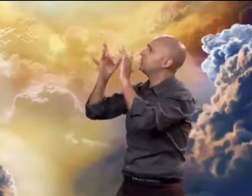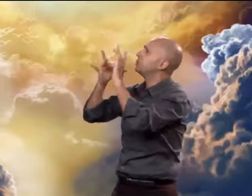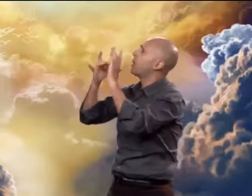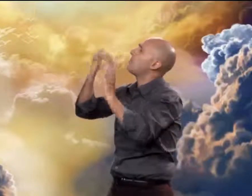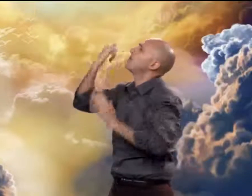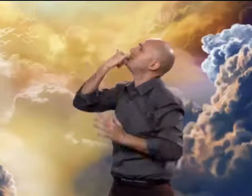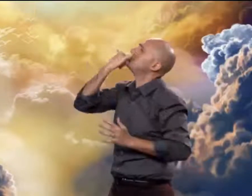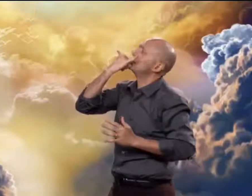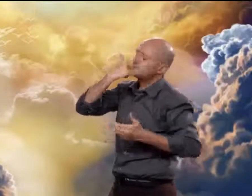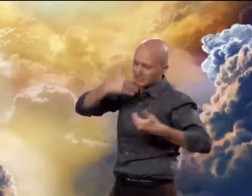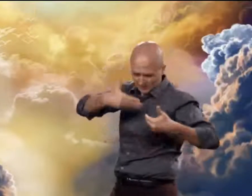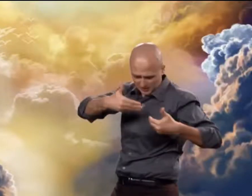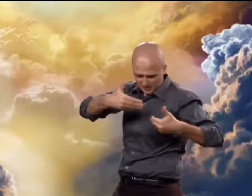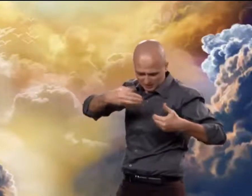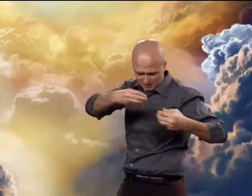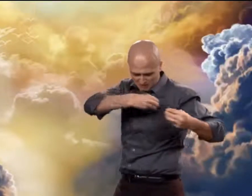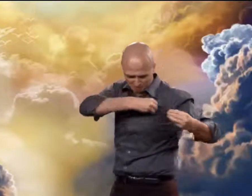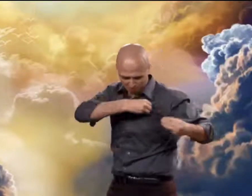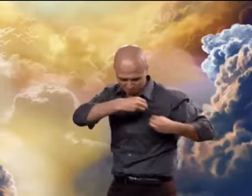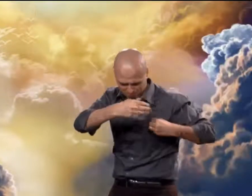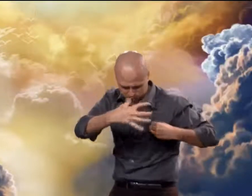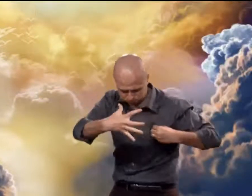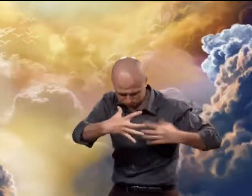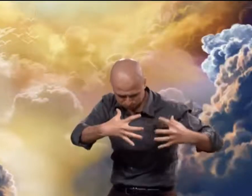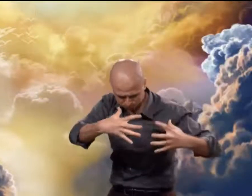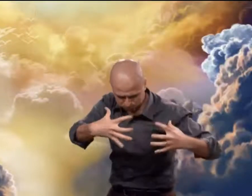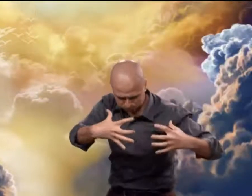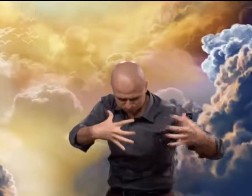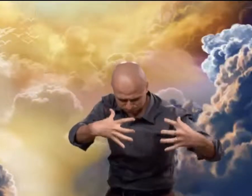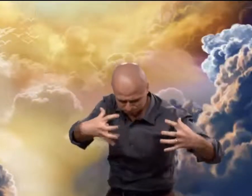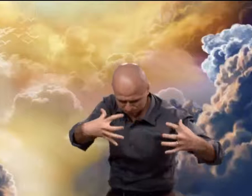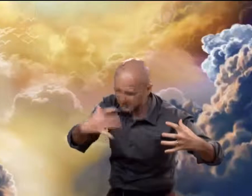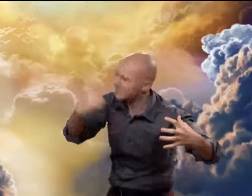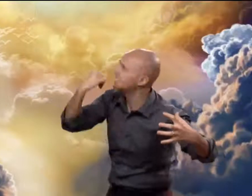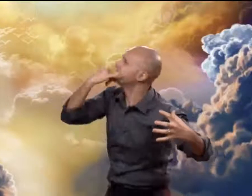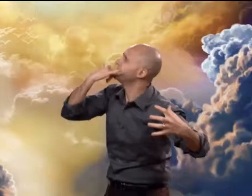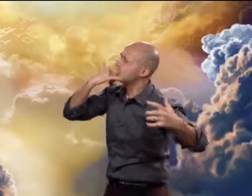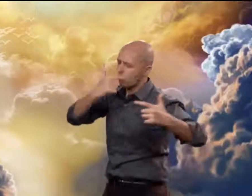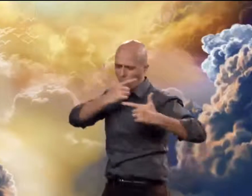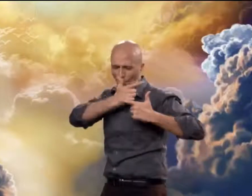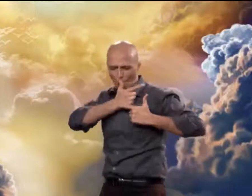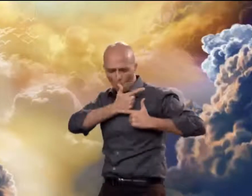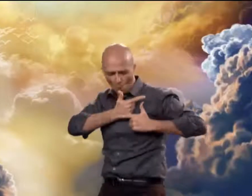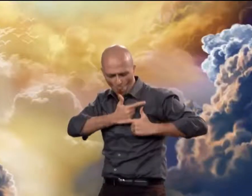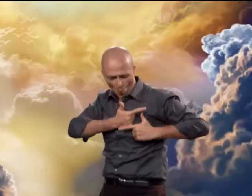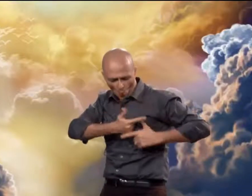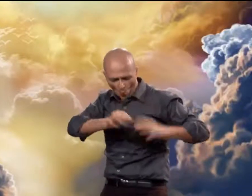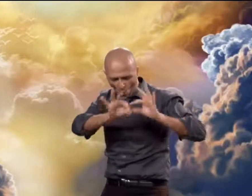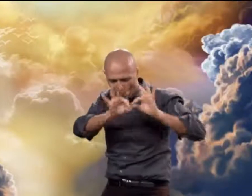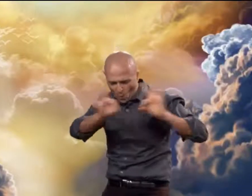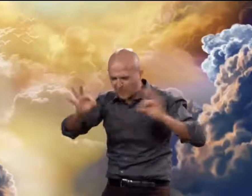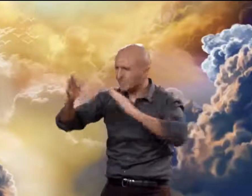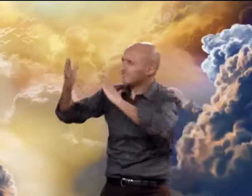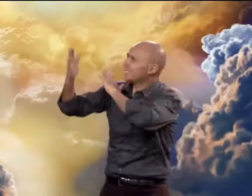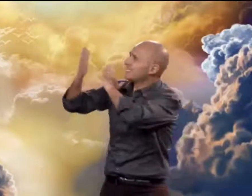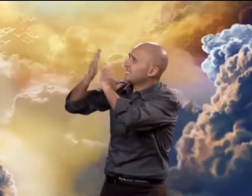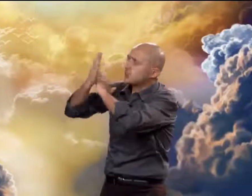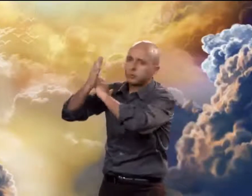percebido o tempo em que viviam. As profecias lhes teriam esclarecido os acontecimentos prestes a ocorrer. Mas a mensagem